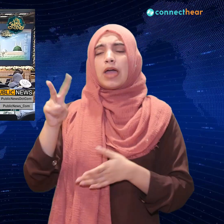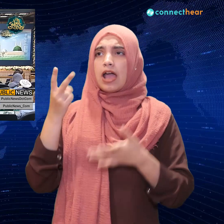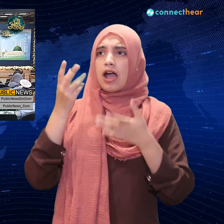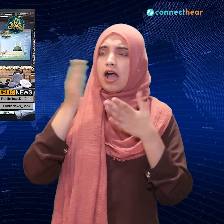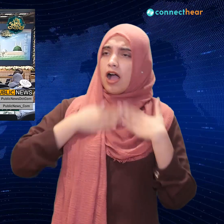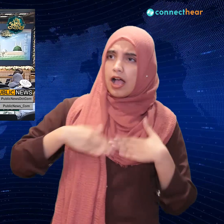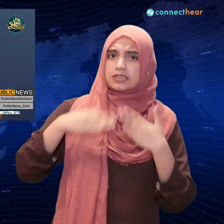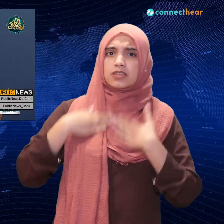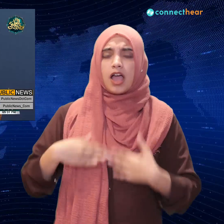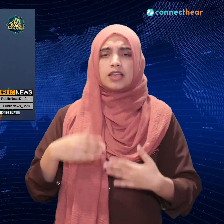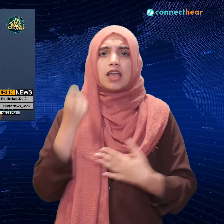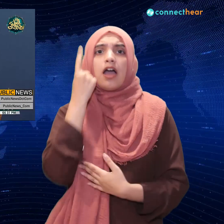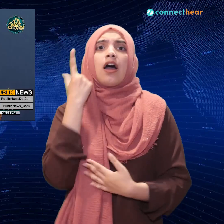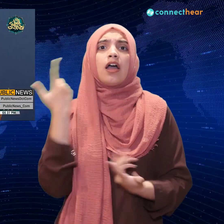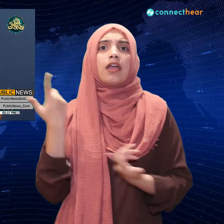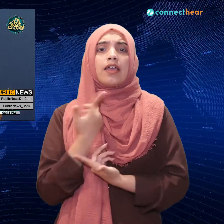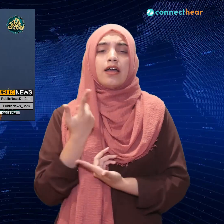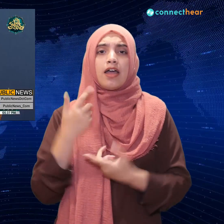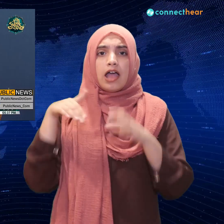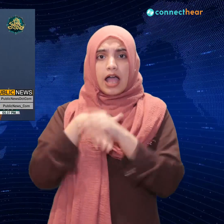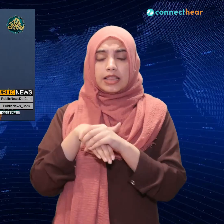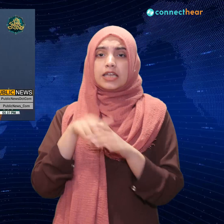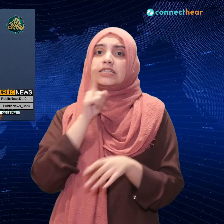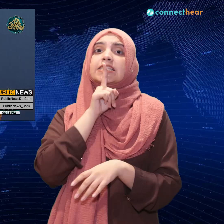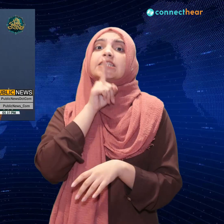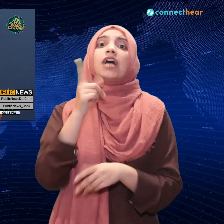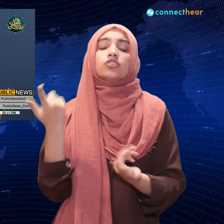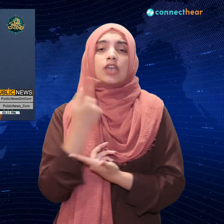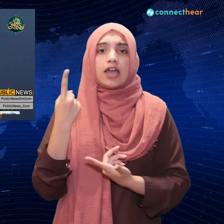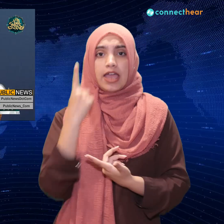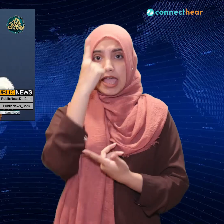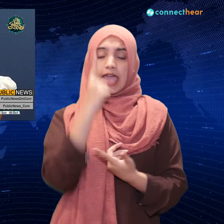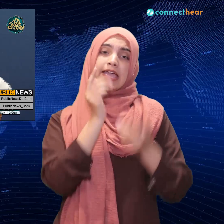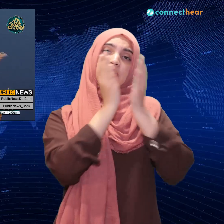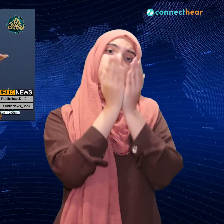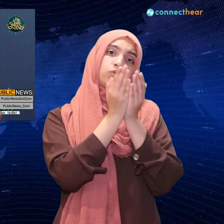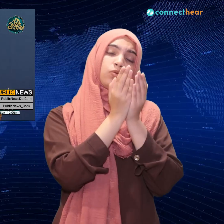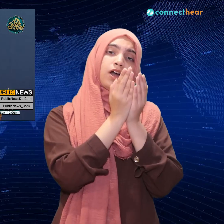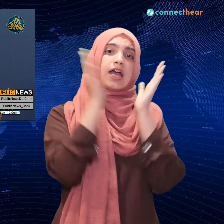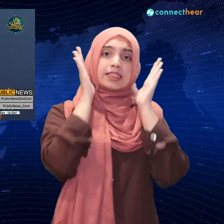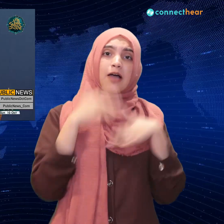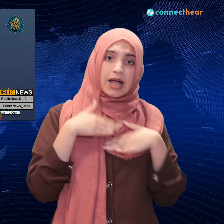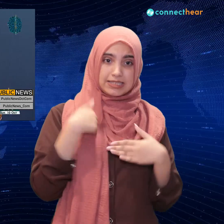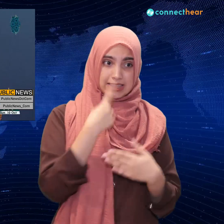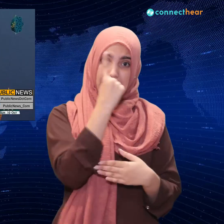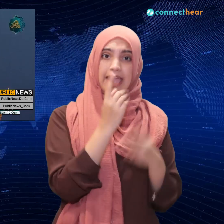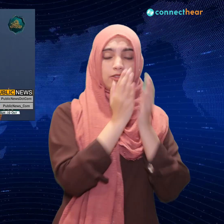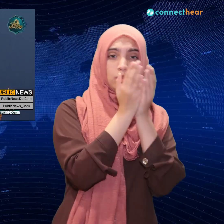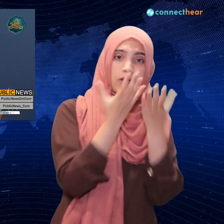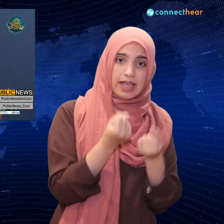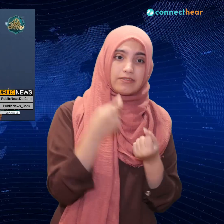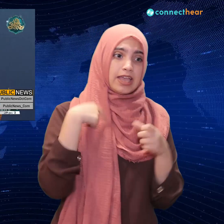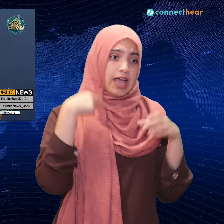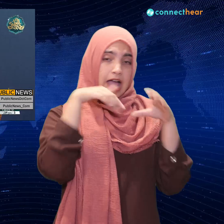آہستہ سمجھ آنی شروع ہوئی جو اصل میں ایک ہی چیز ہم نماز میں مانگتے ہیں کہ اللہ ان کے راستے پہ لگا جن کو جو نعمتیں